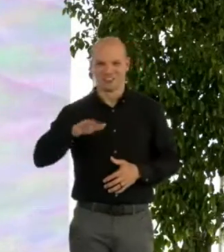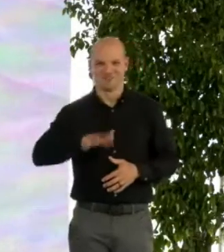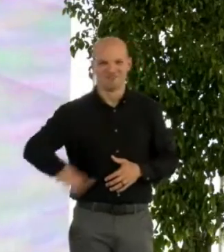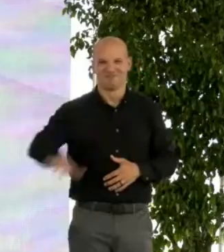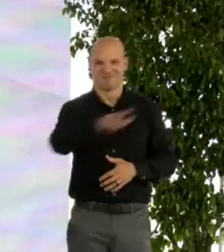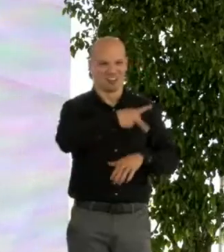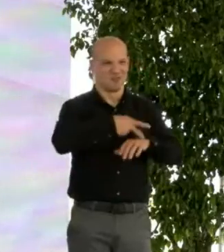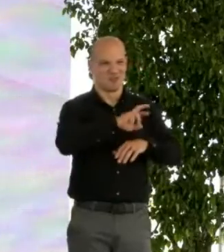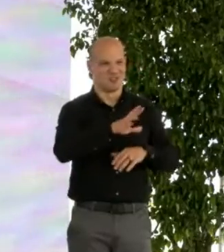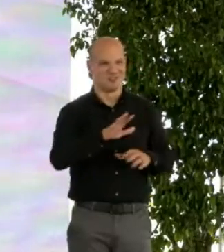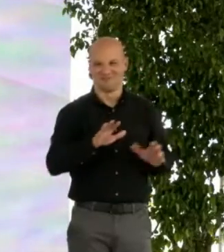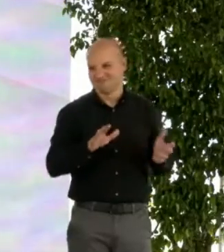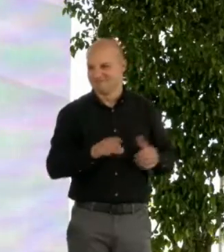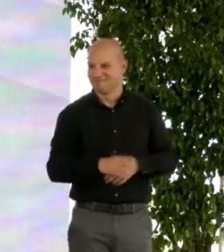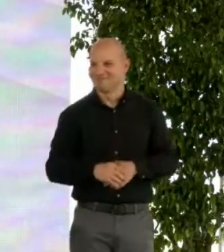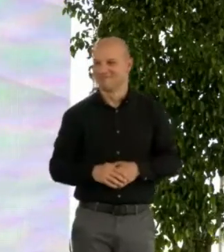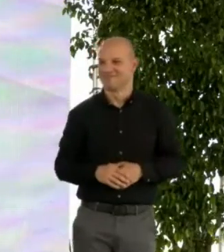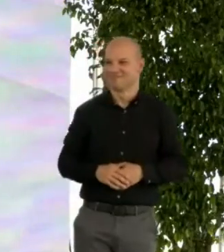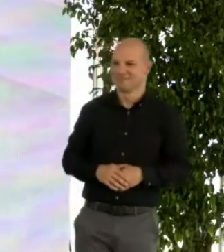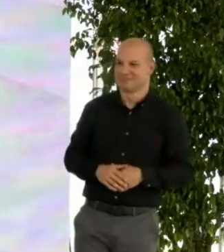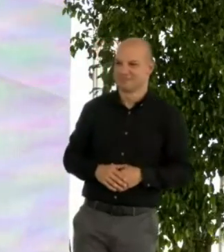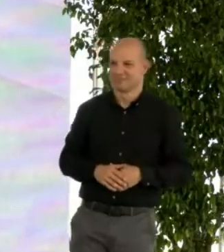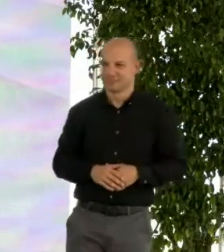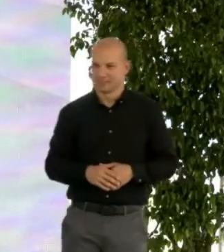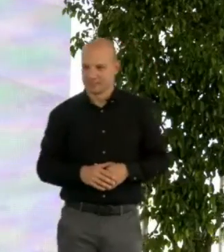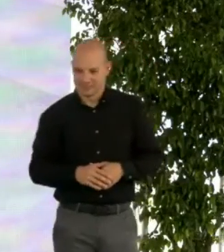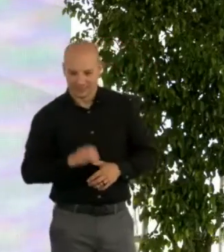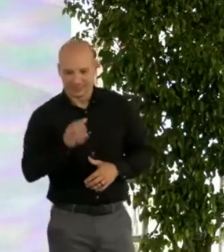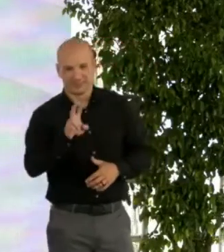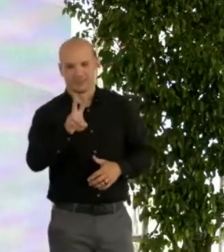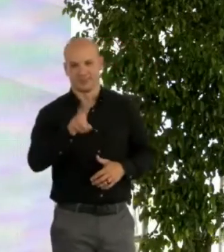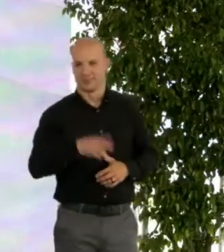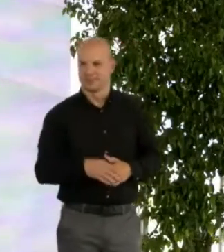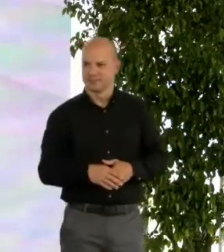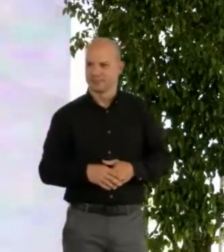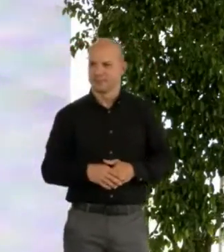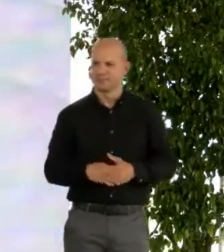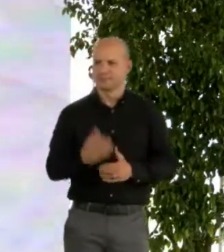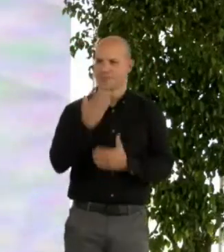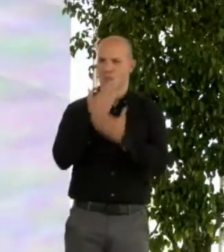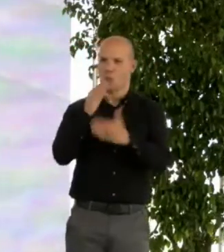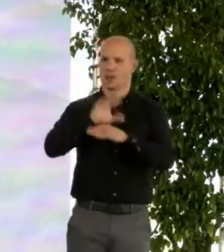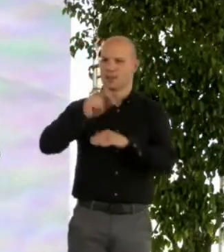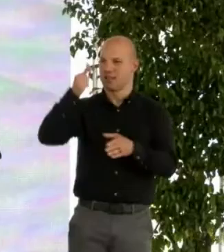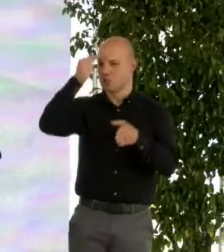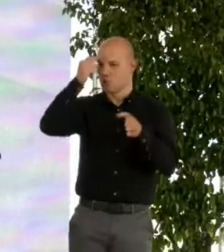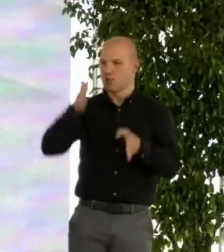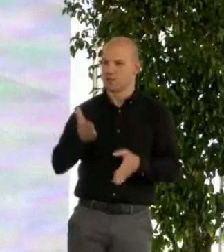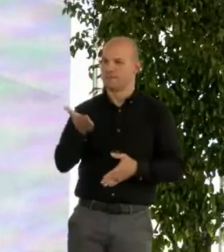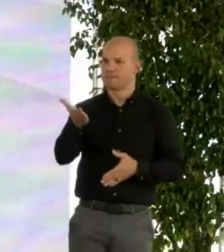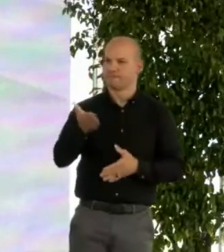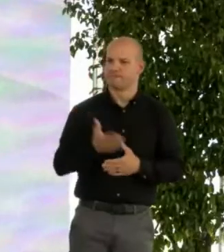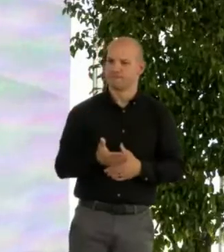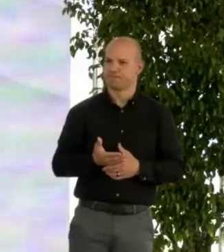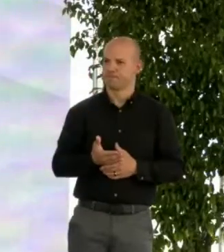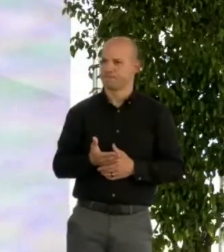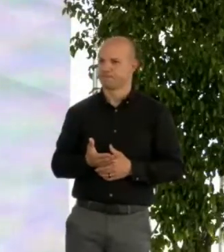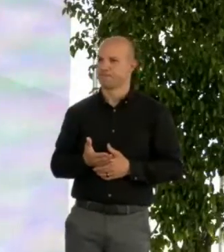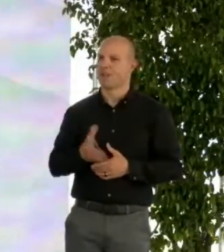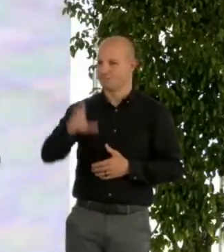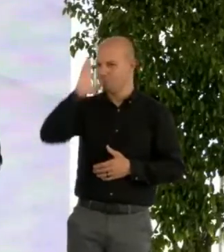y de Puerto Rico en general. Bien. Telemundo. Buenas tardes, gobernador. Quería acá.